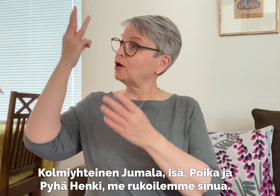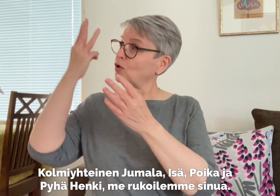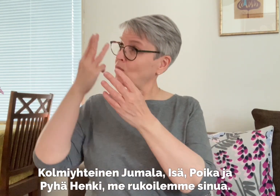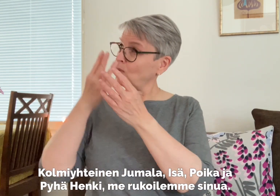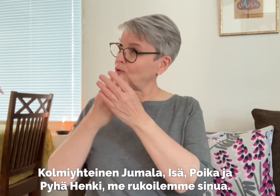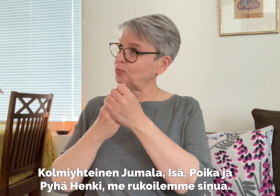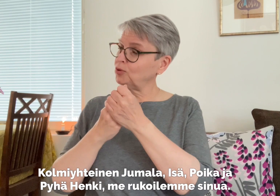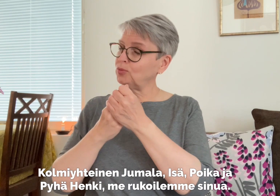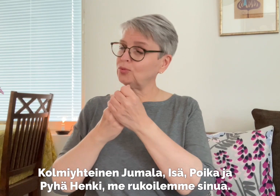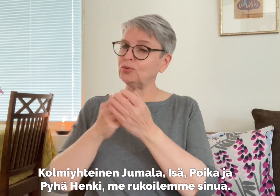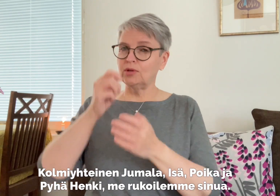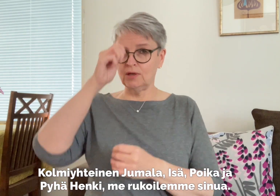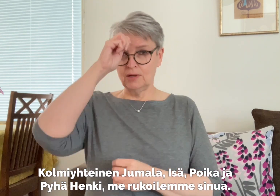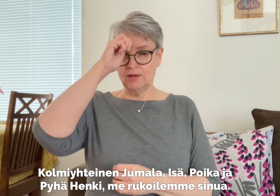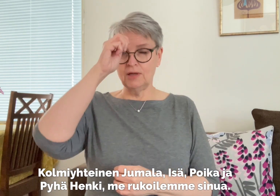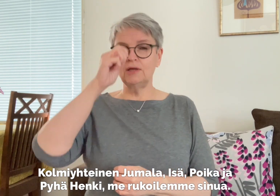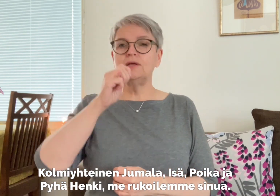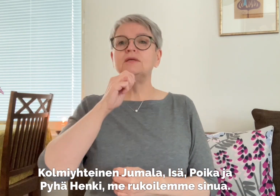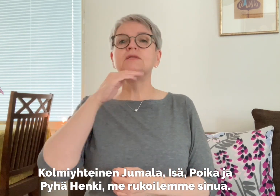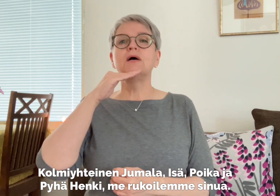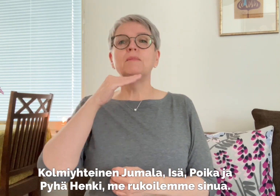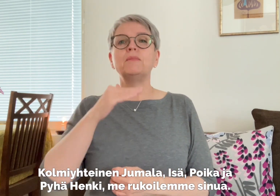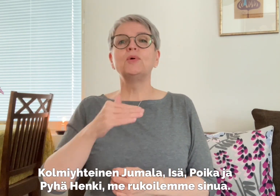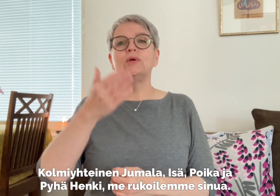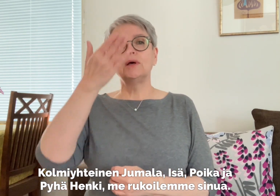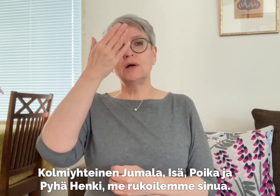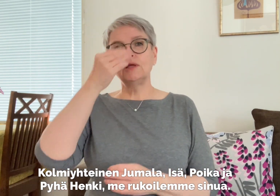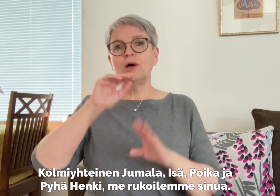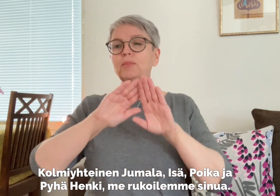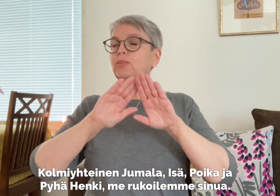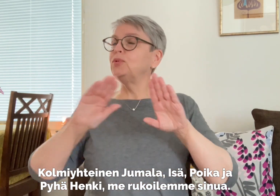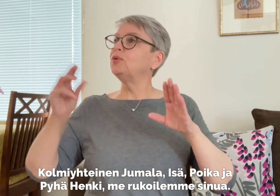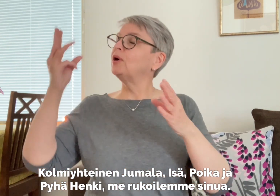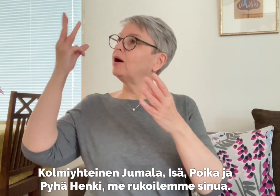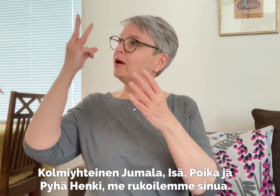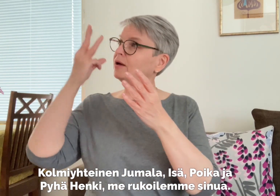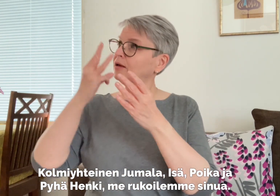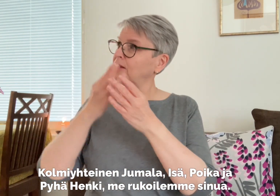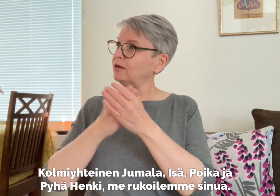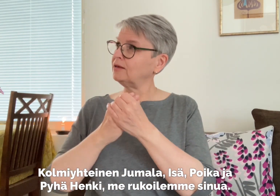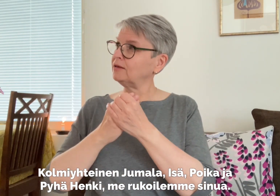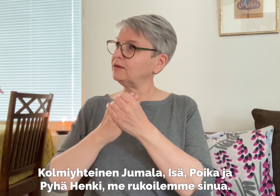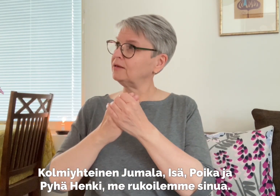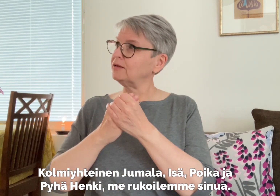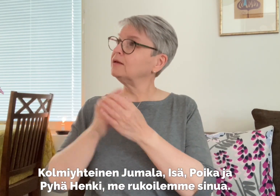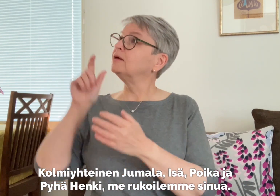Kolmiyhteinen Jumala, Isä, Poika ja Pyhä Henki, me rukoilemme sinua.